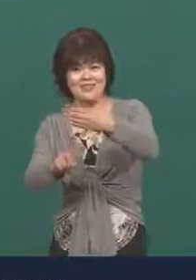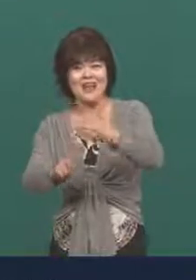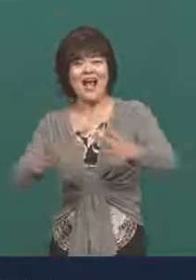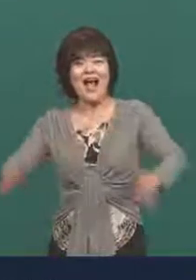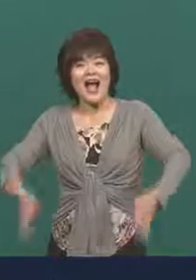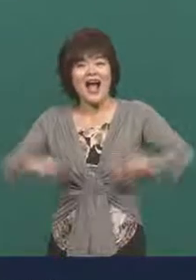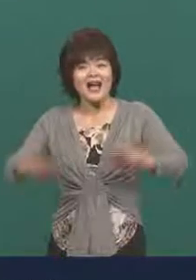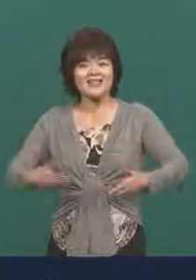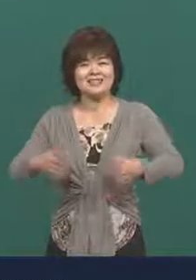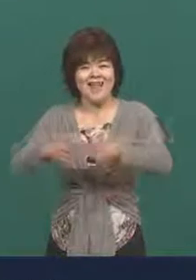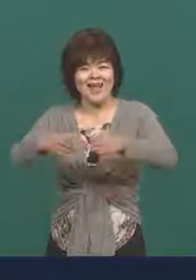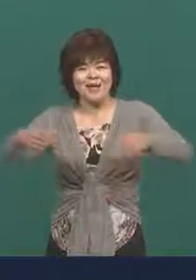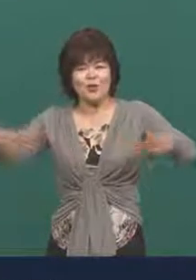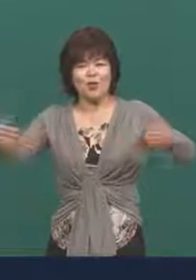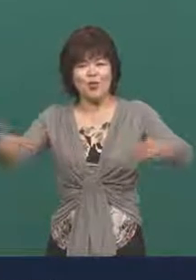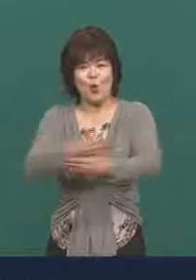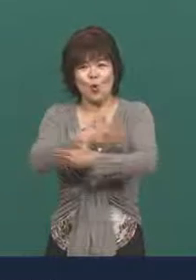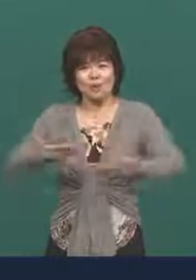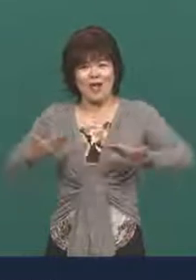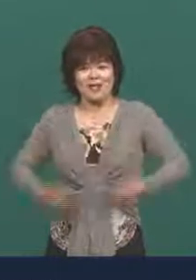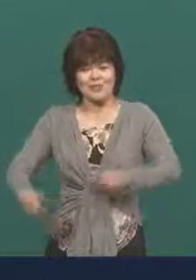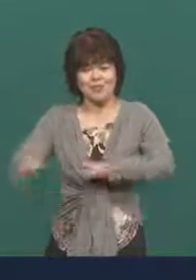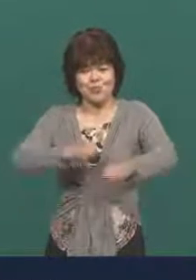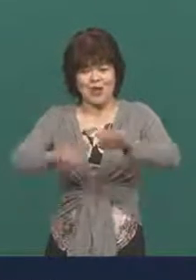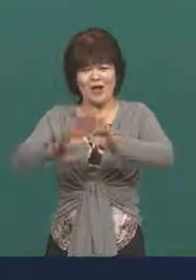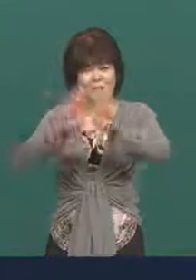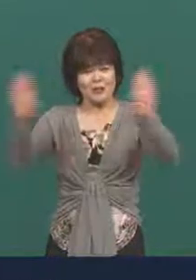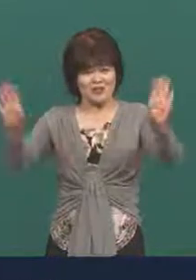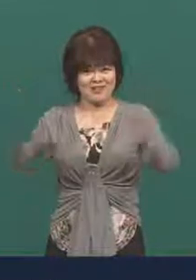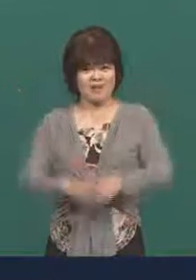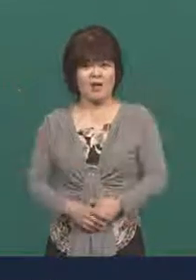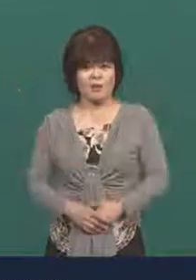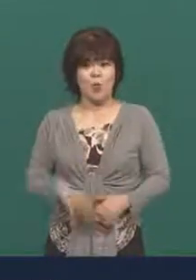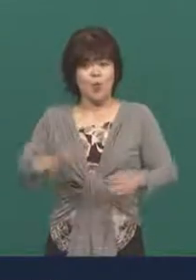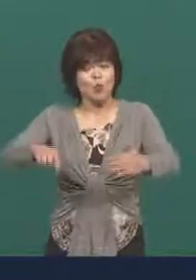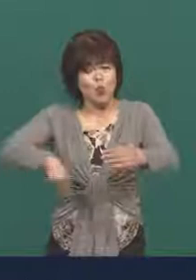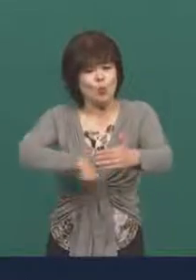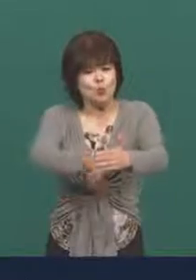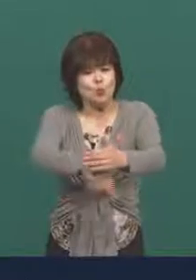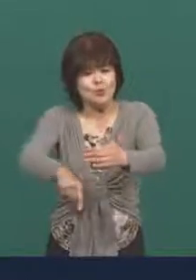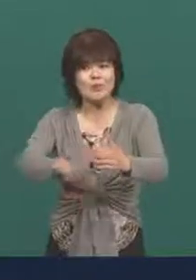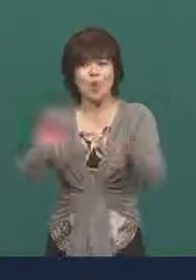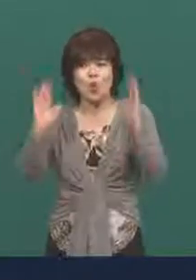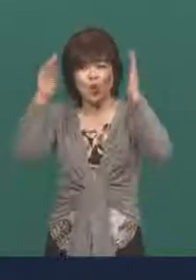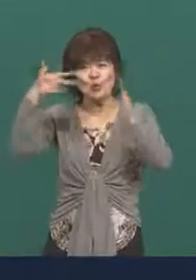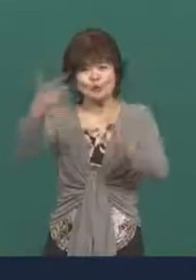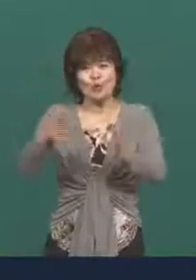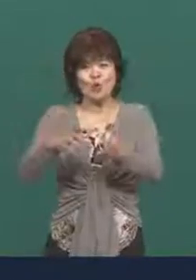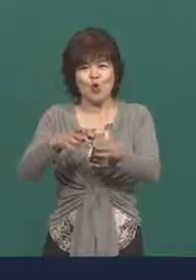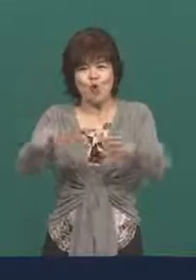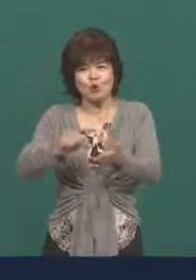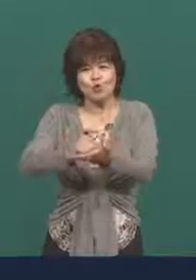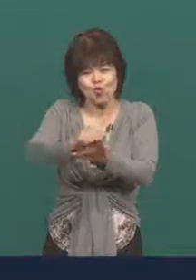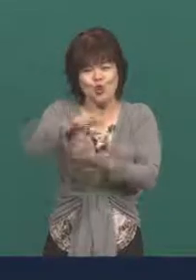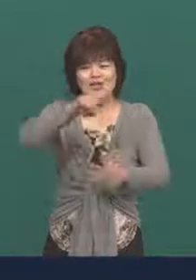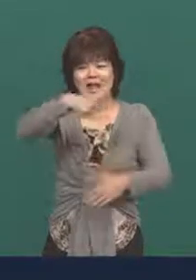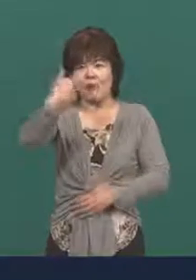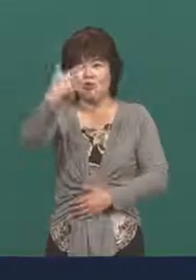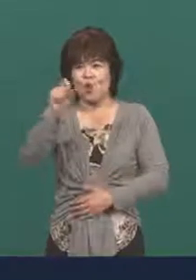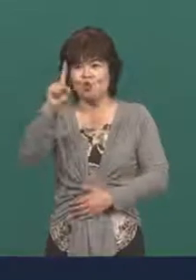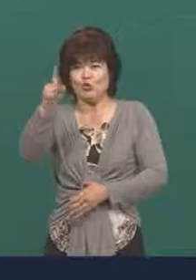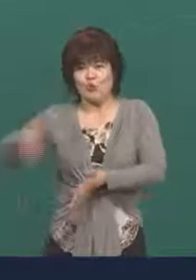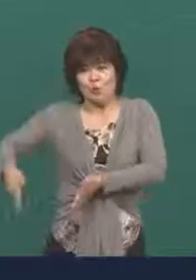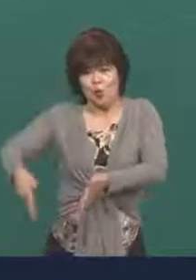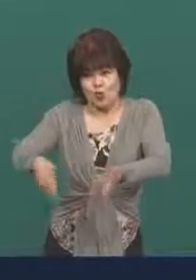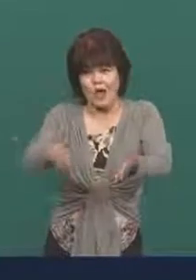21日、秋の全国交通安全運動が始まりました。このうち大津市の国